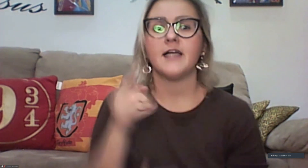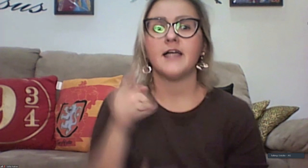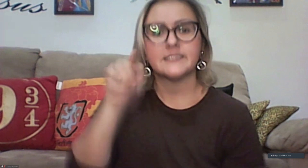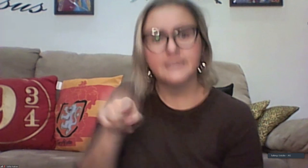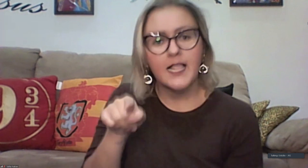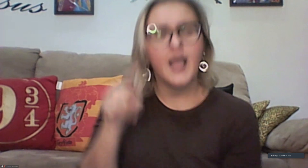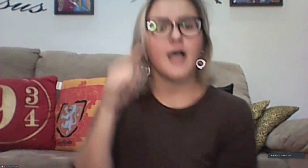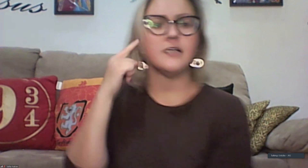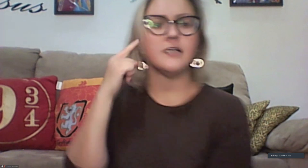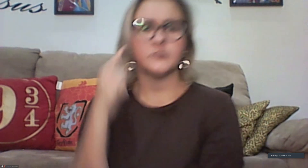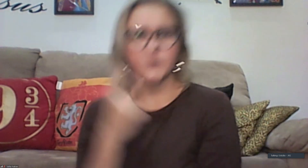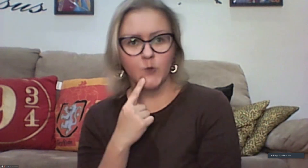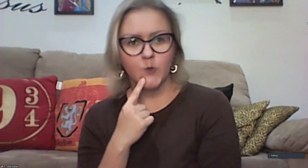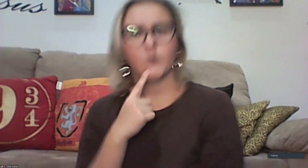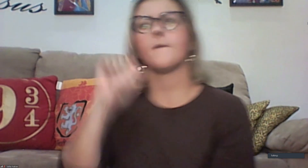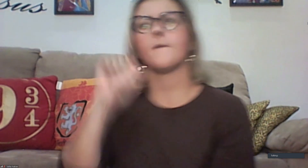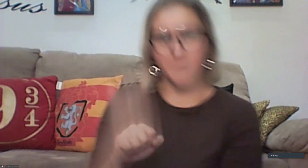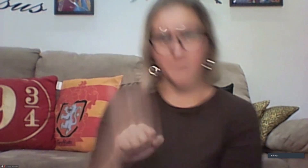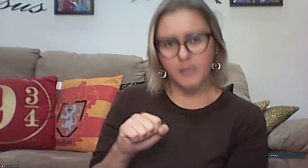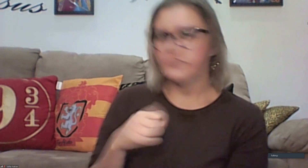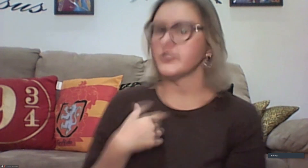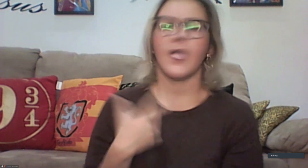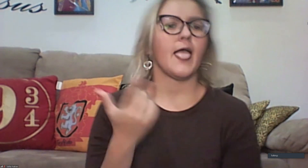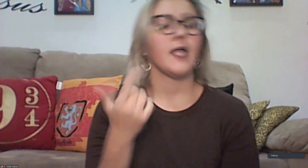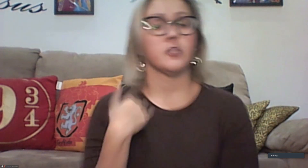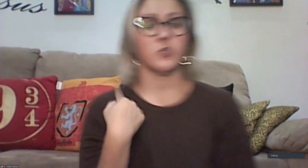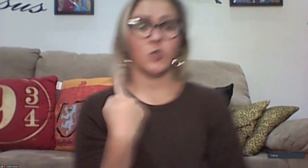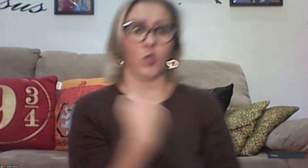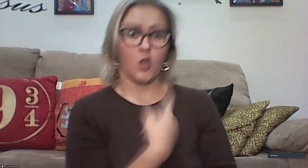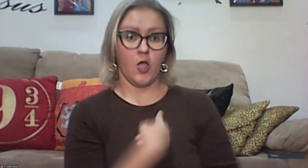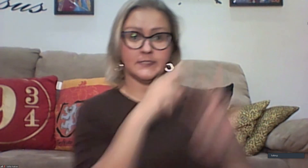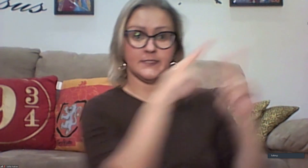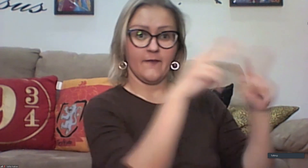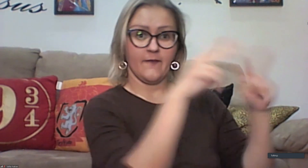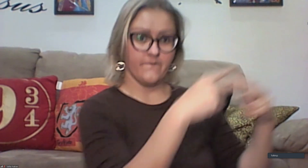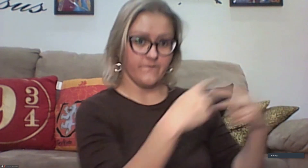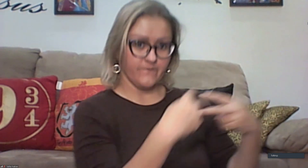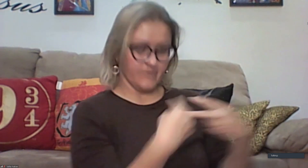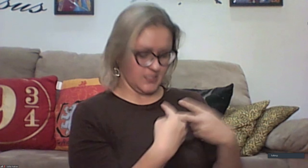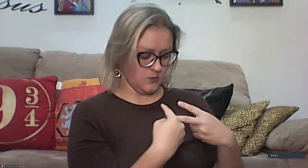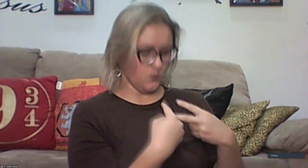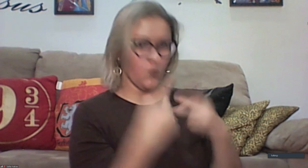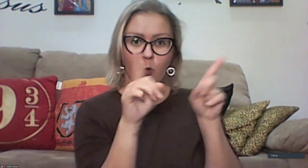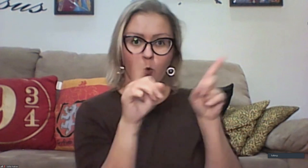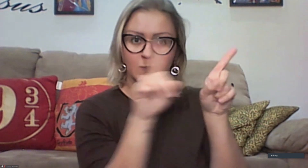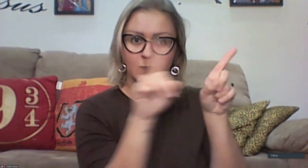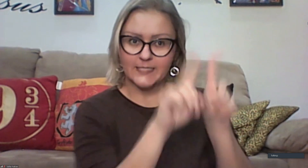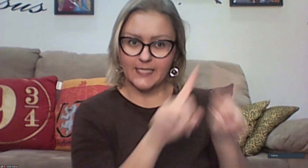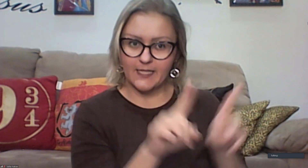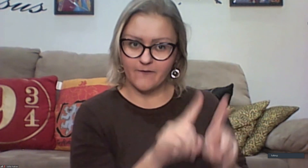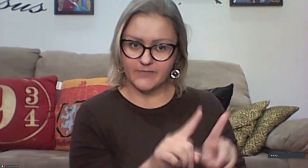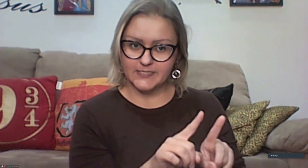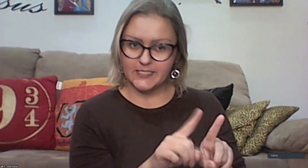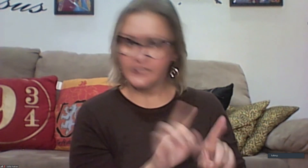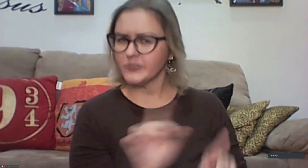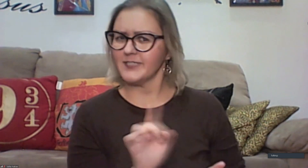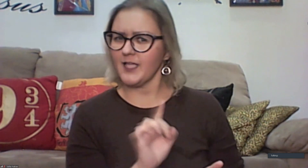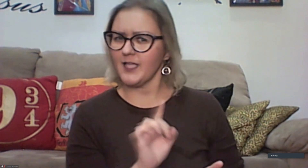né, nós precisamos entender que o surdo não é esse modelo de deficiente. O surdo tem vergonha